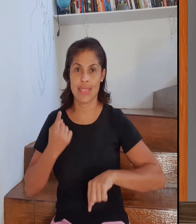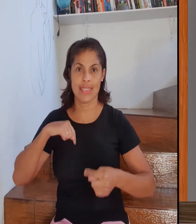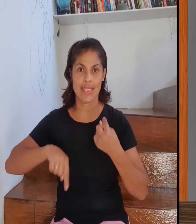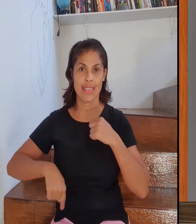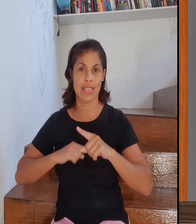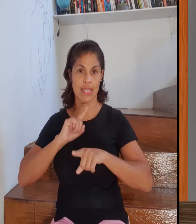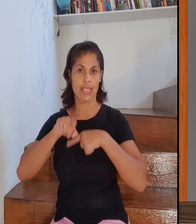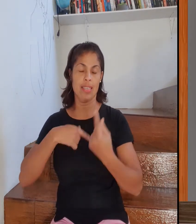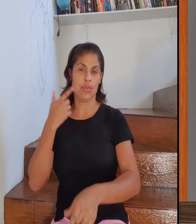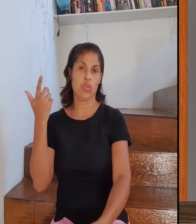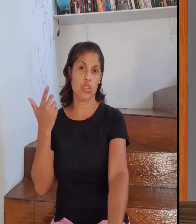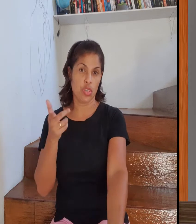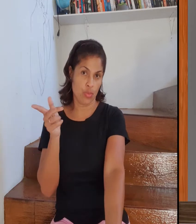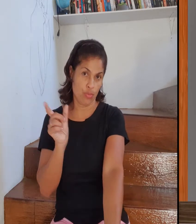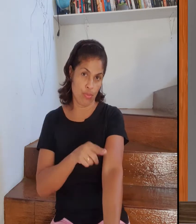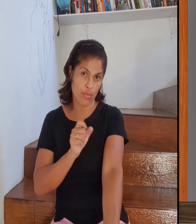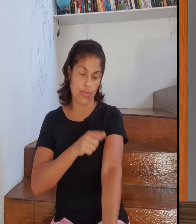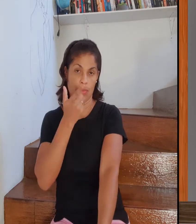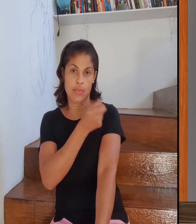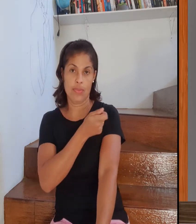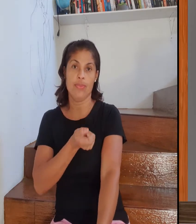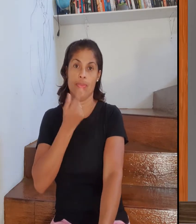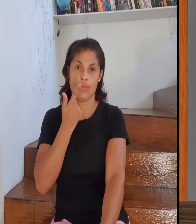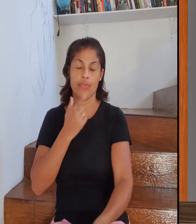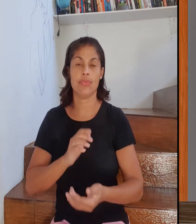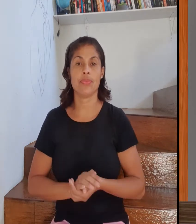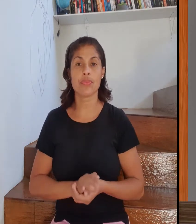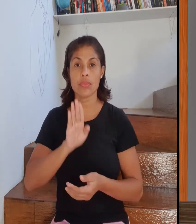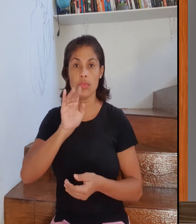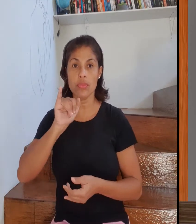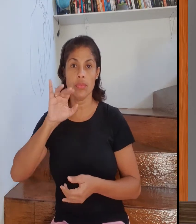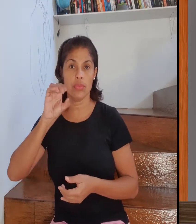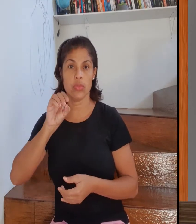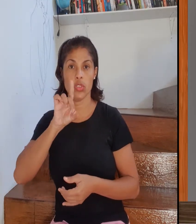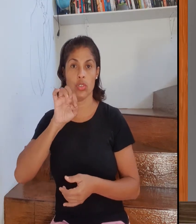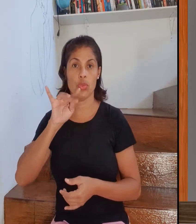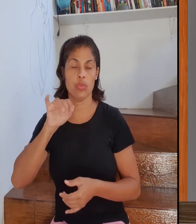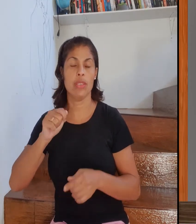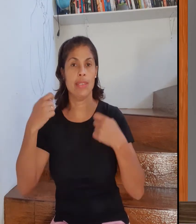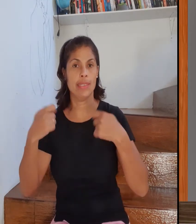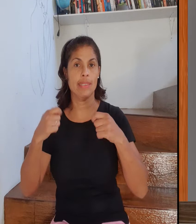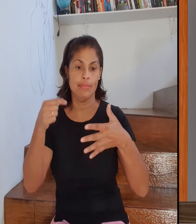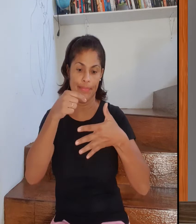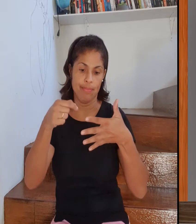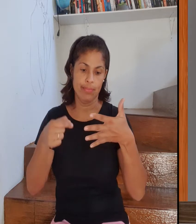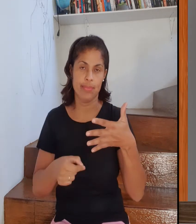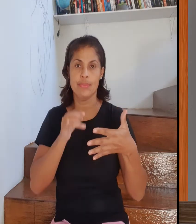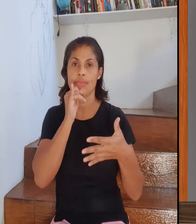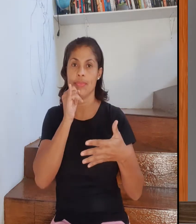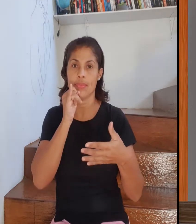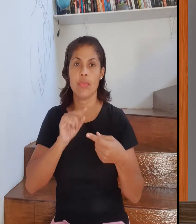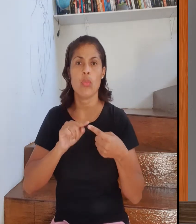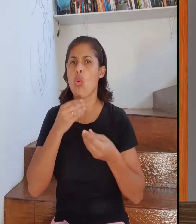sistêmica após ser administrado. A biodisponibilidade depende de alguns fatores, como a